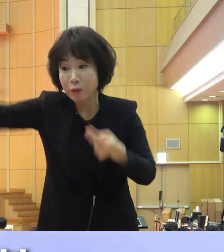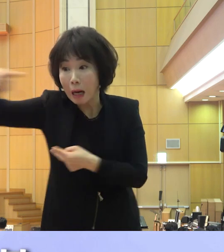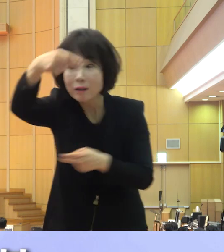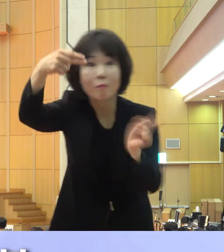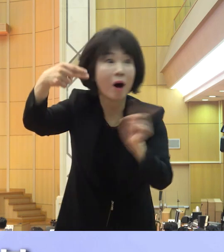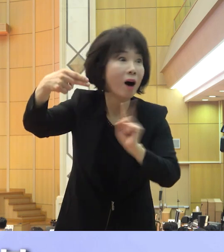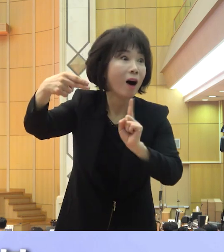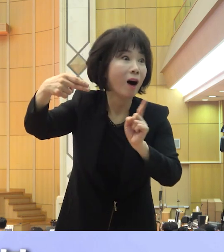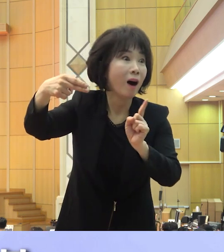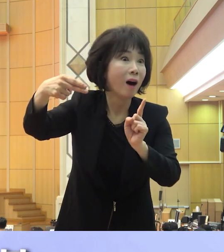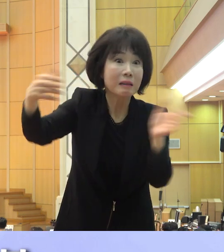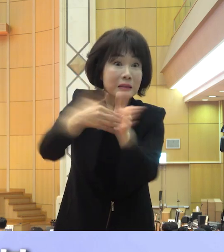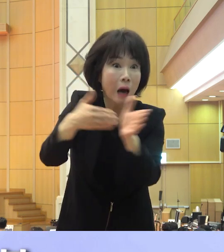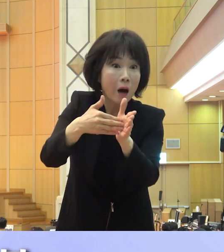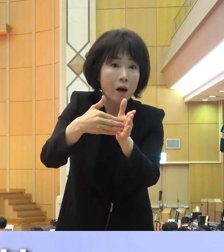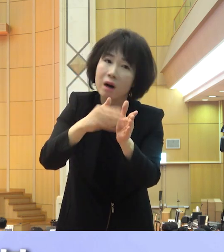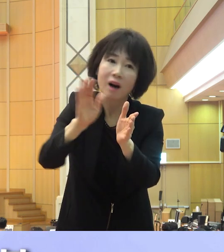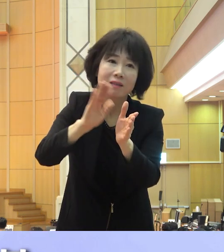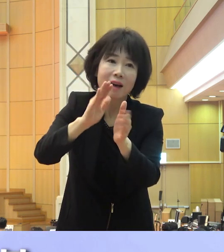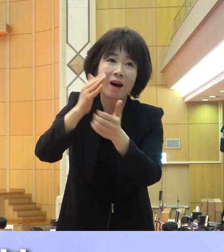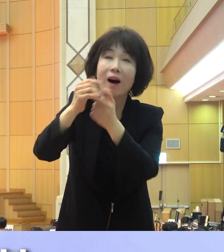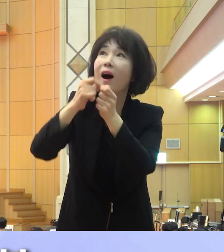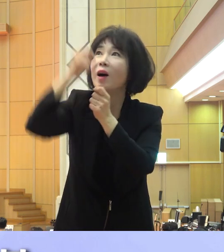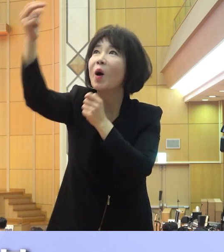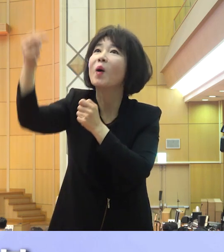걸로 영혼이 끝나는 것이 아니라